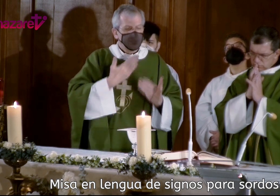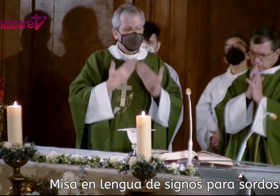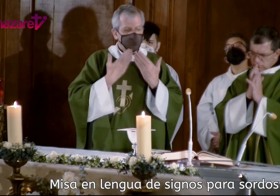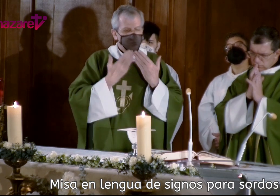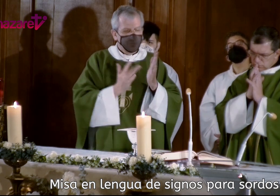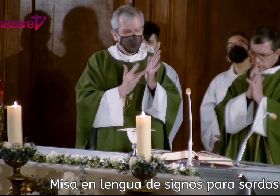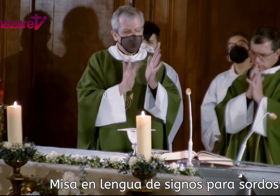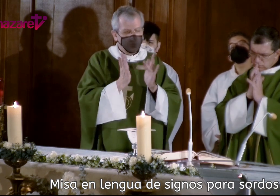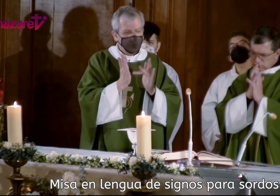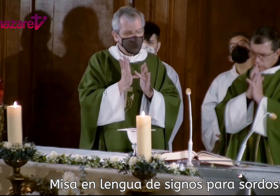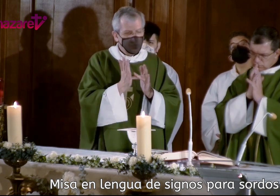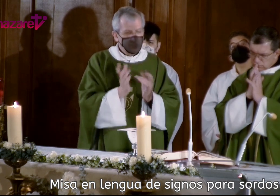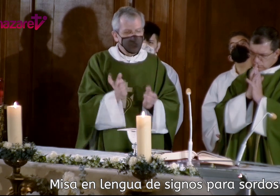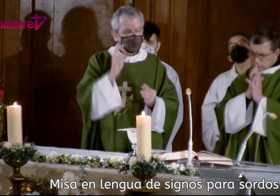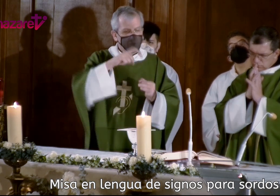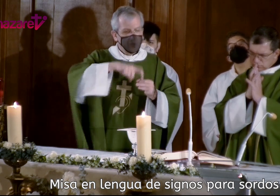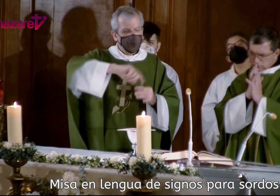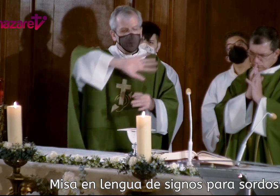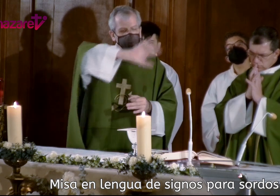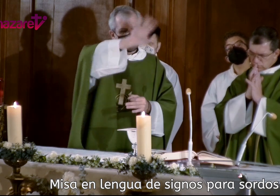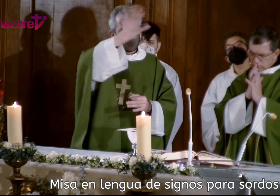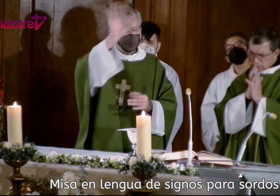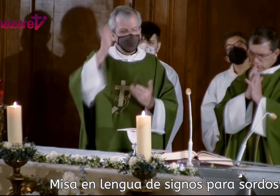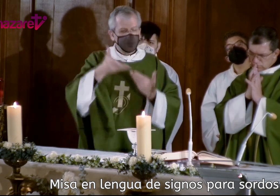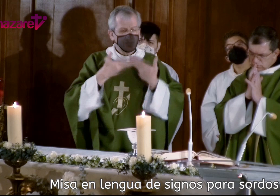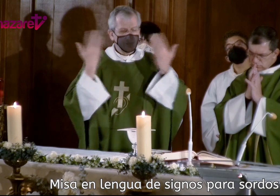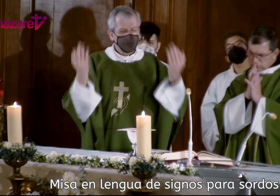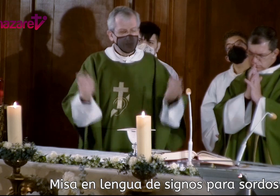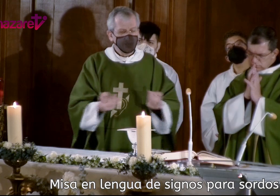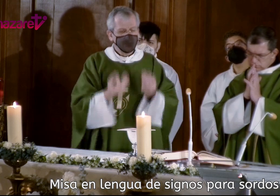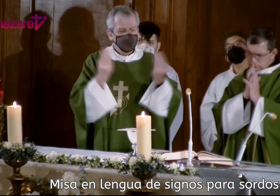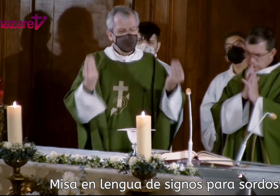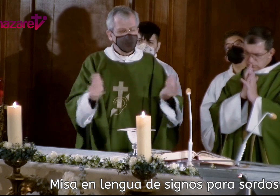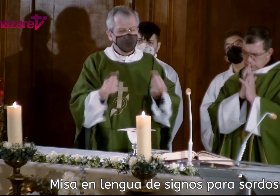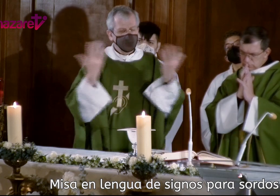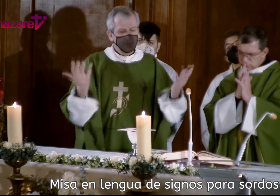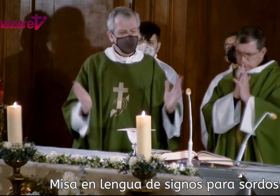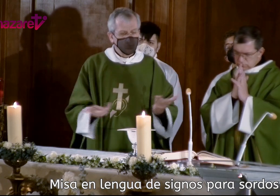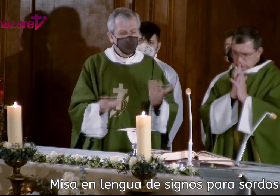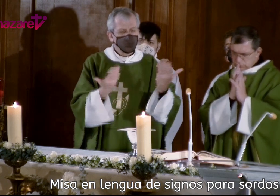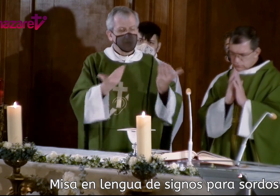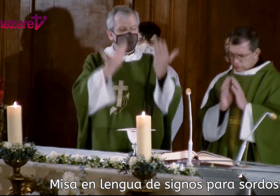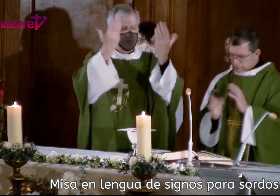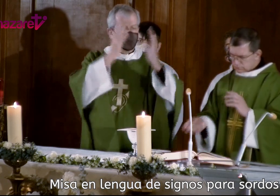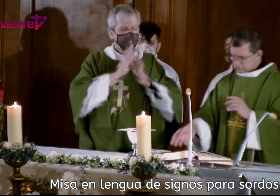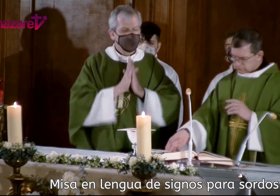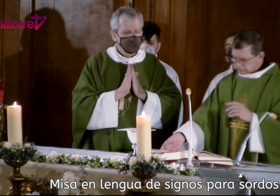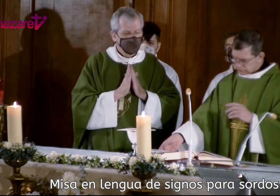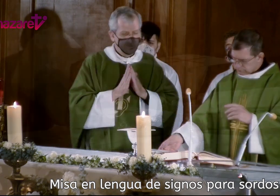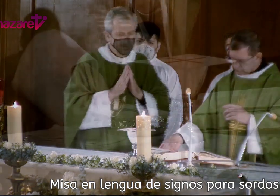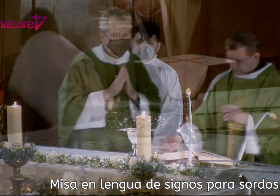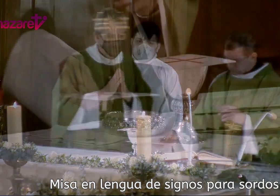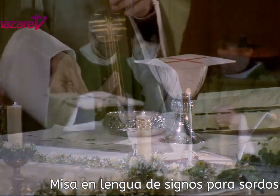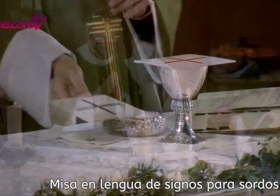merezcamos por tu Hijo Jesucristo compartir la vida eterna y cantar tus alabanzas.